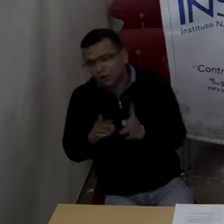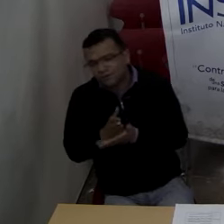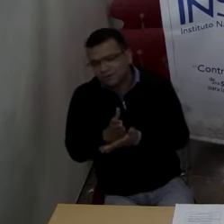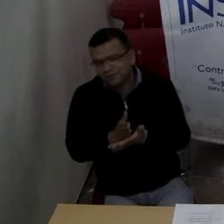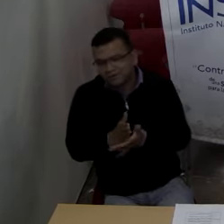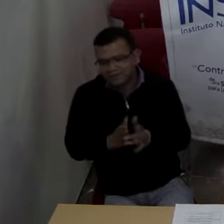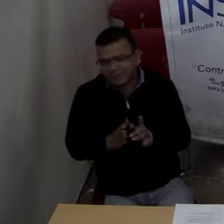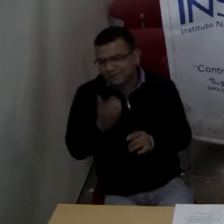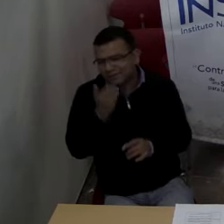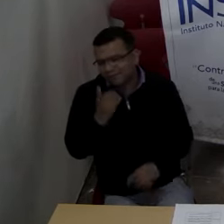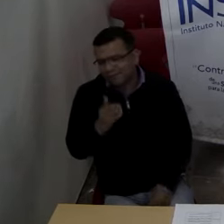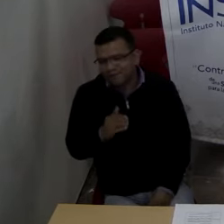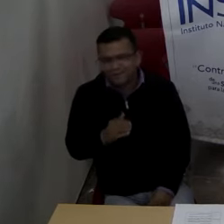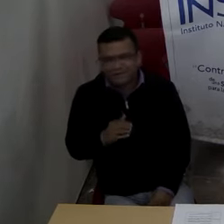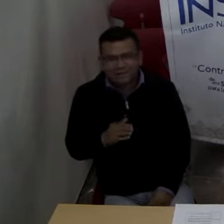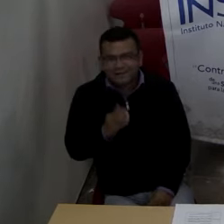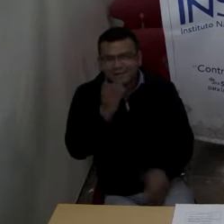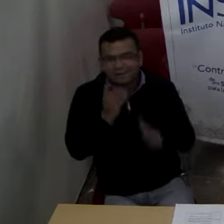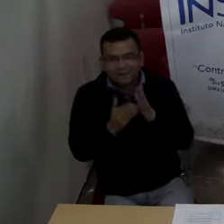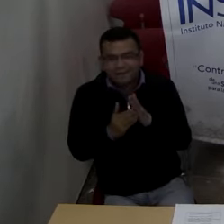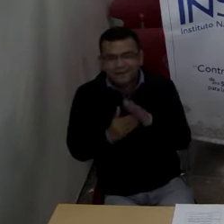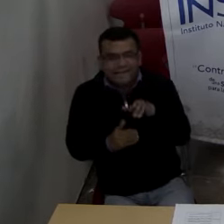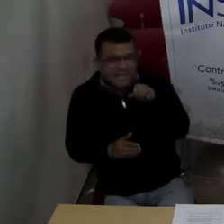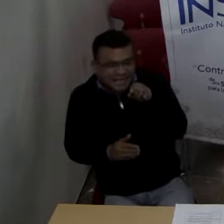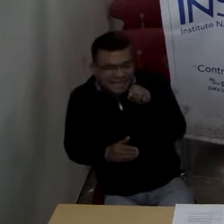qué? ¿Pa' qué?